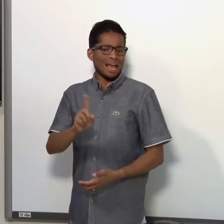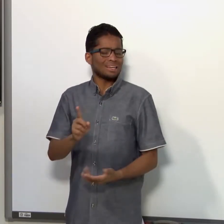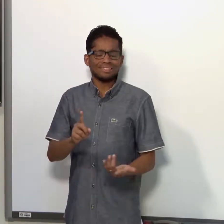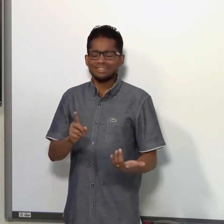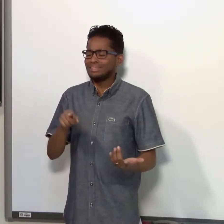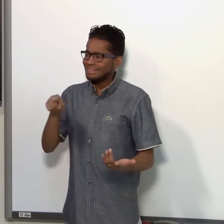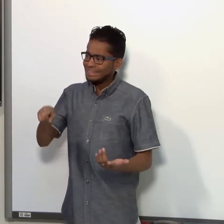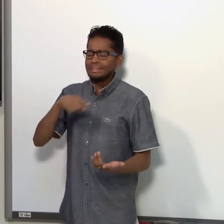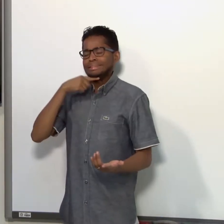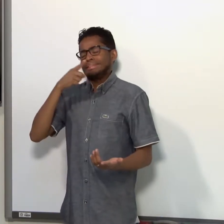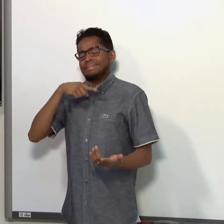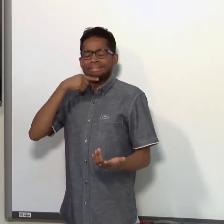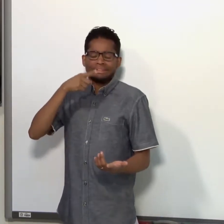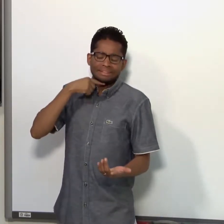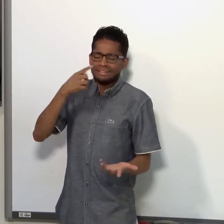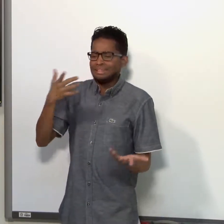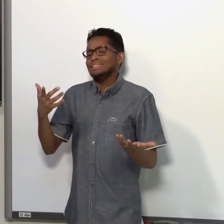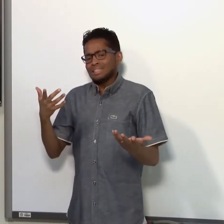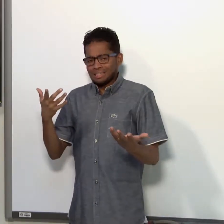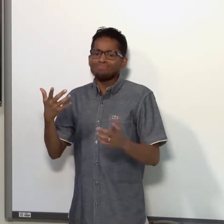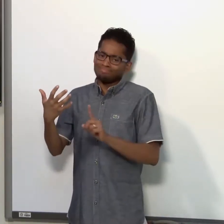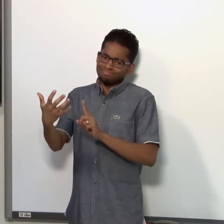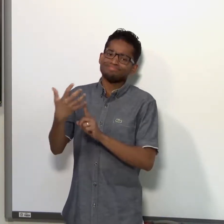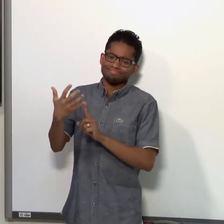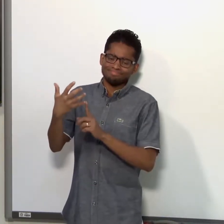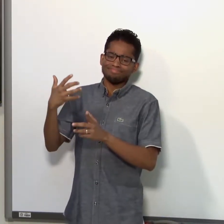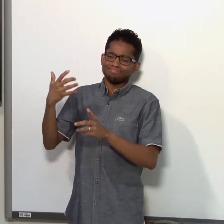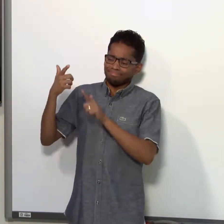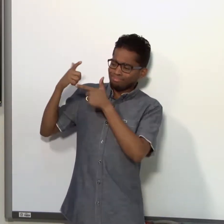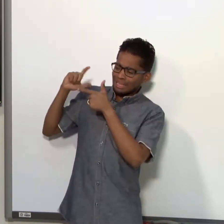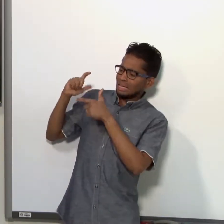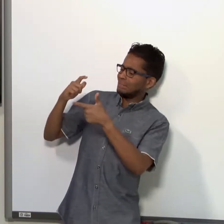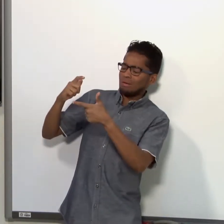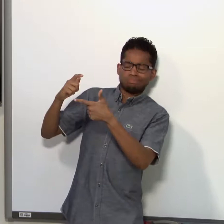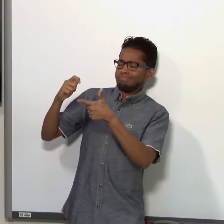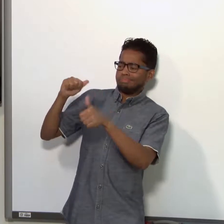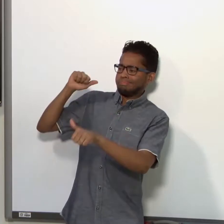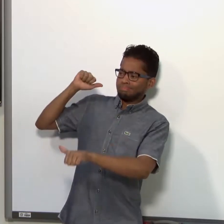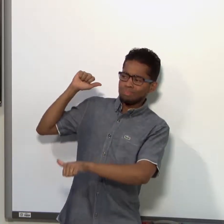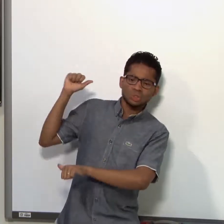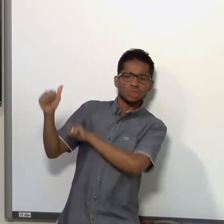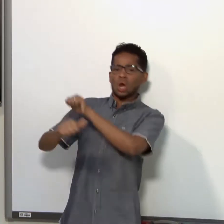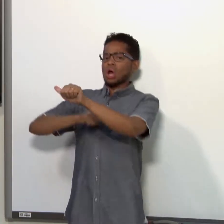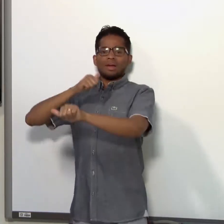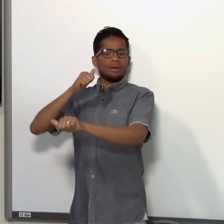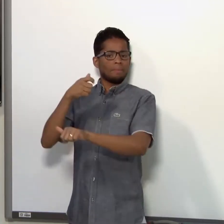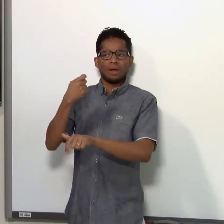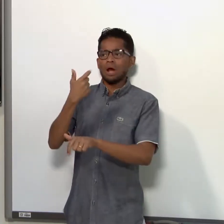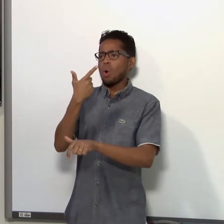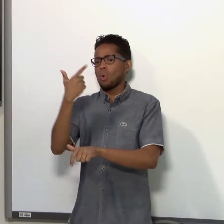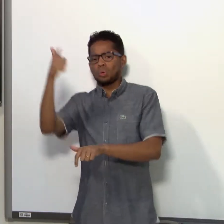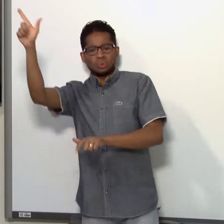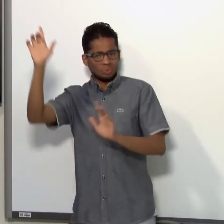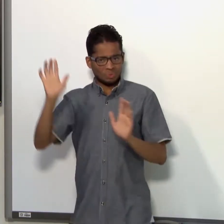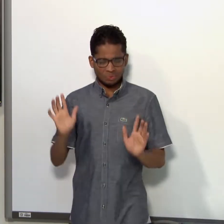desenvolvia. Não adiantava nada a oralização. Então, foi necessário uma nova teoria que